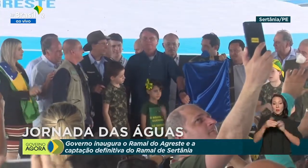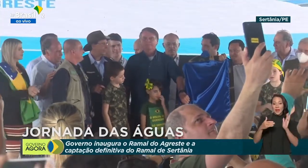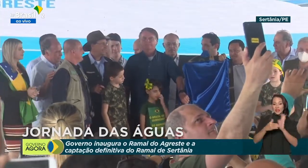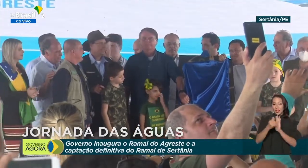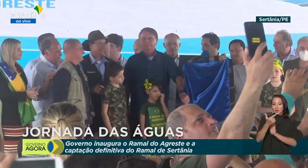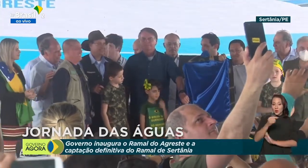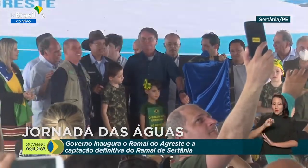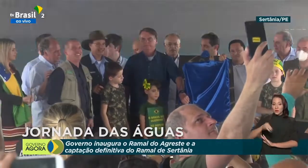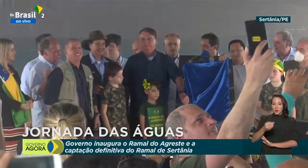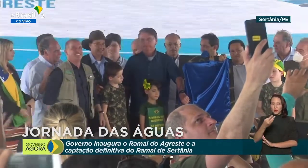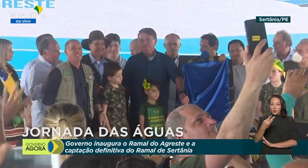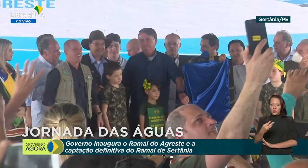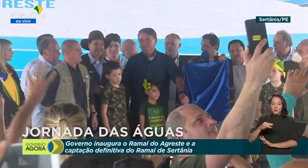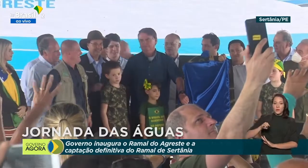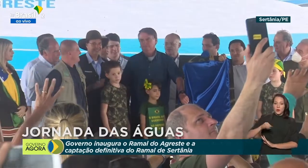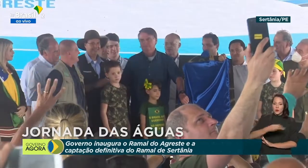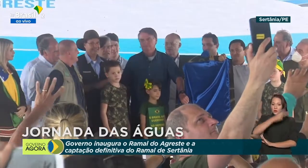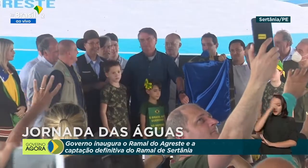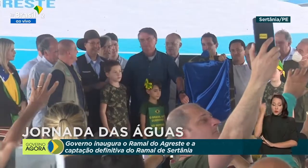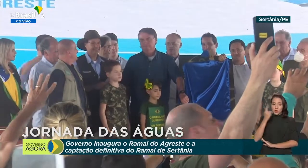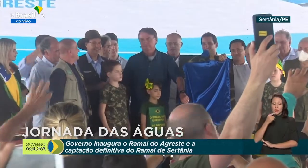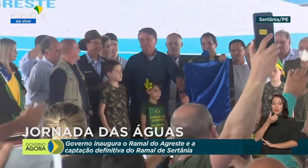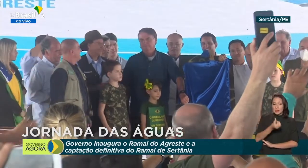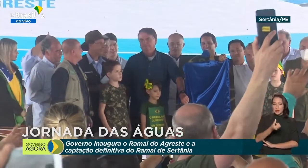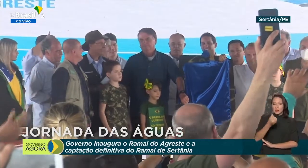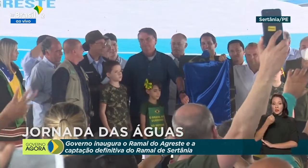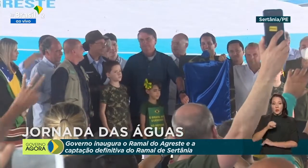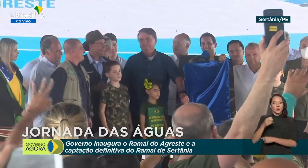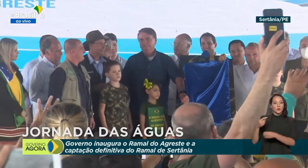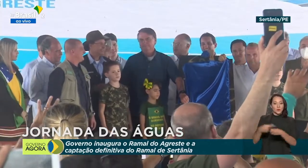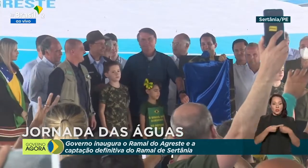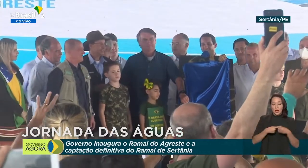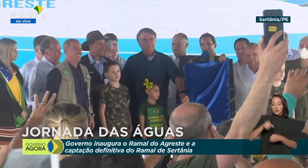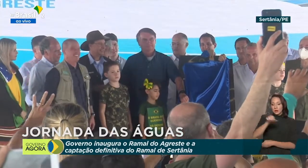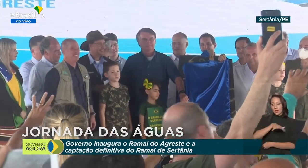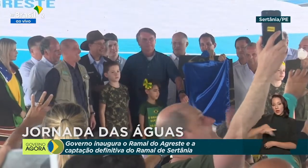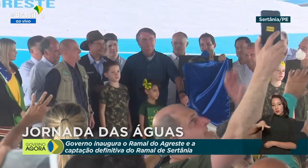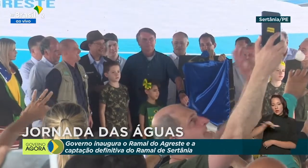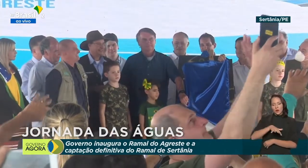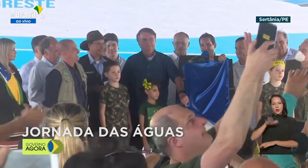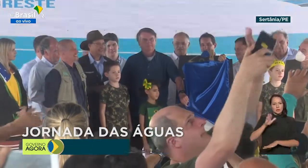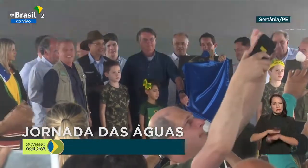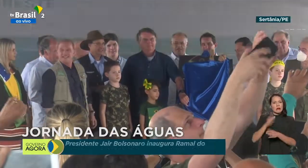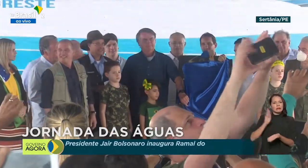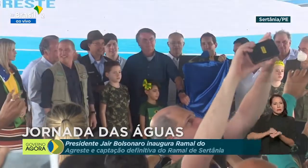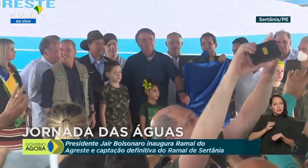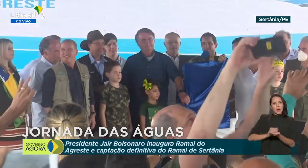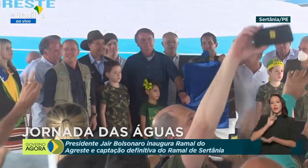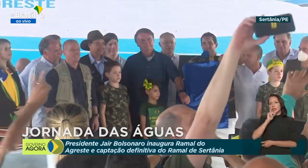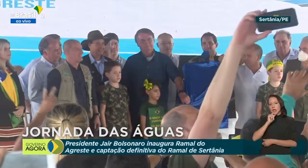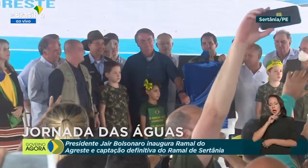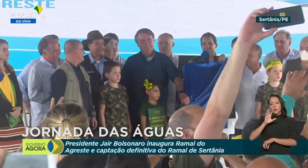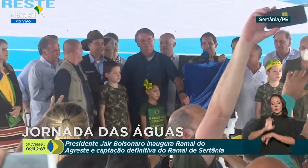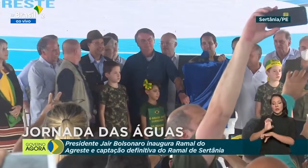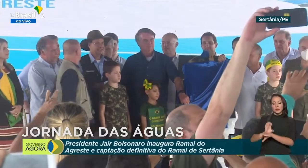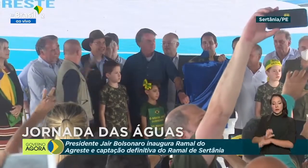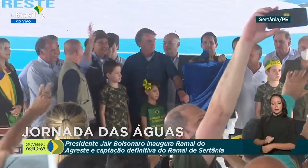2,2 milhões de pessoas em 68 cidades, na região de maior escassez hídrica do estado.